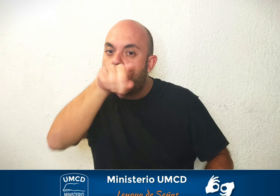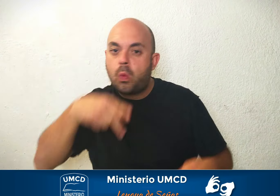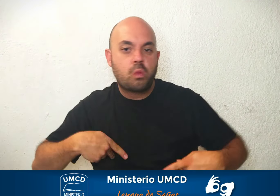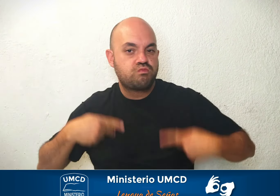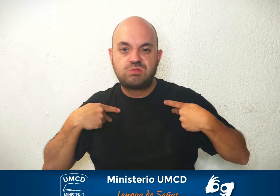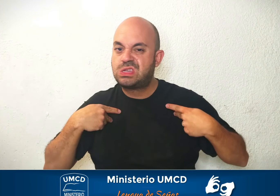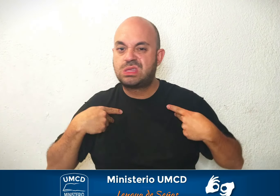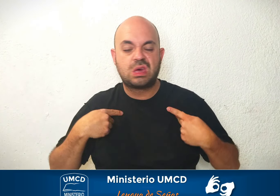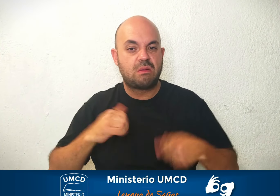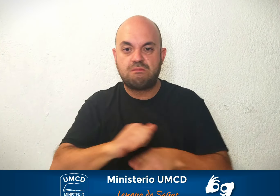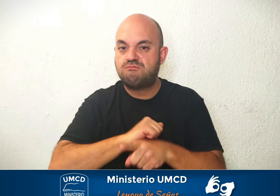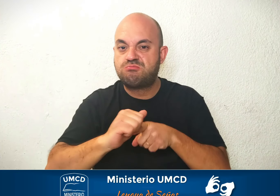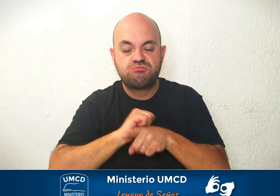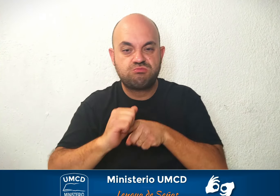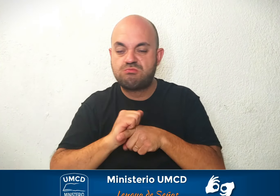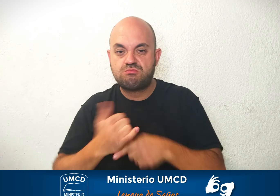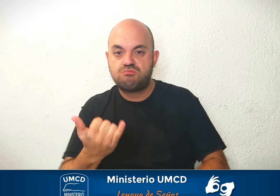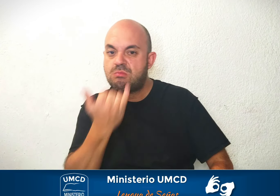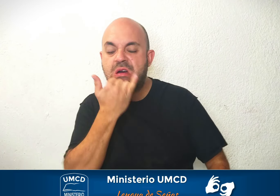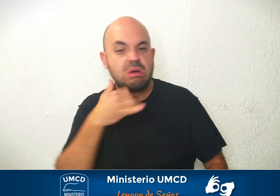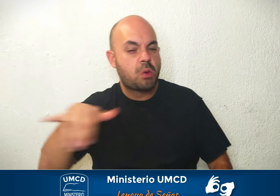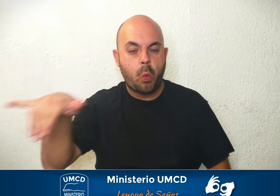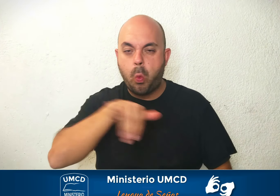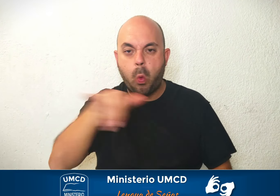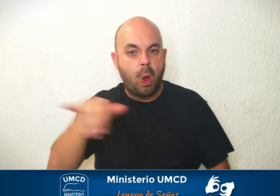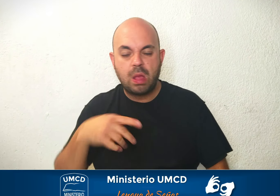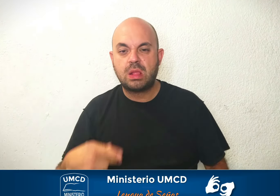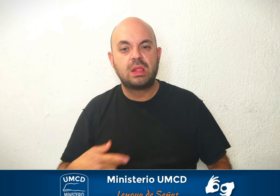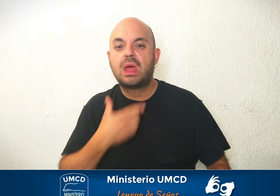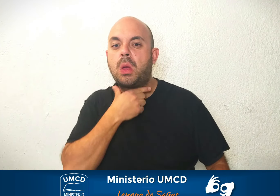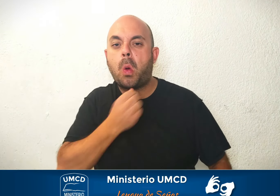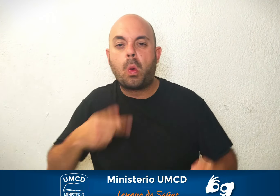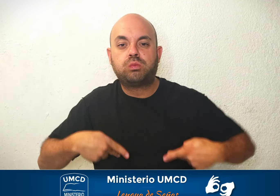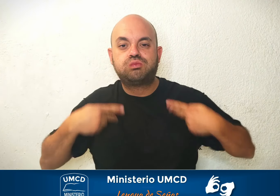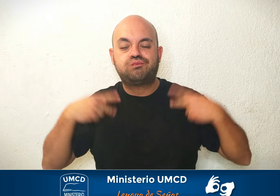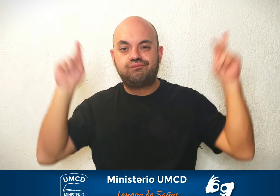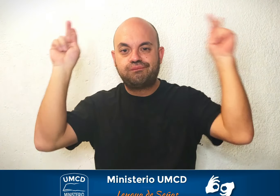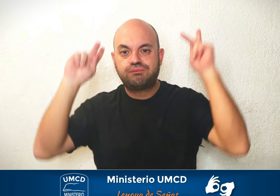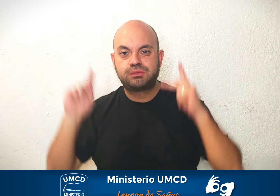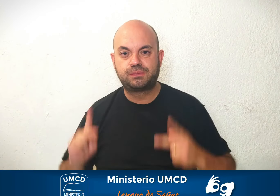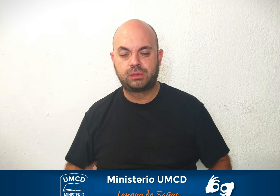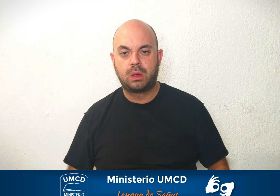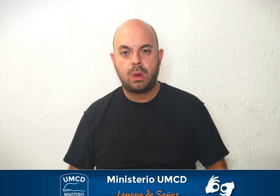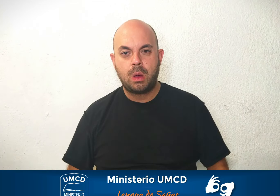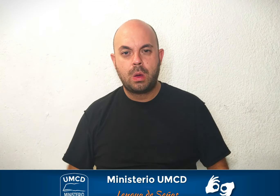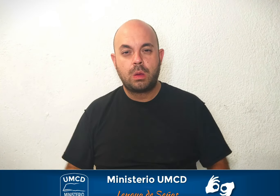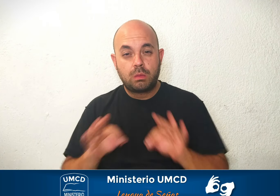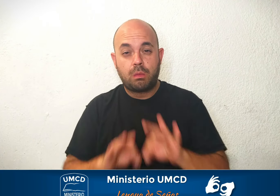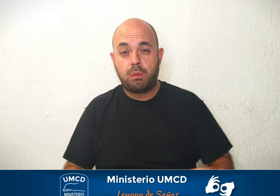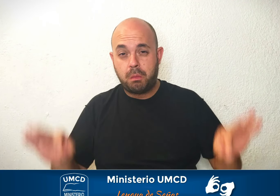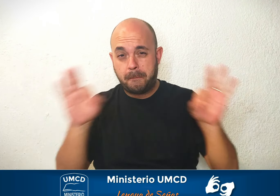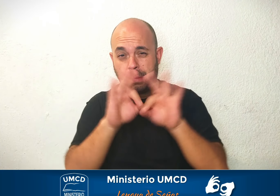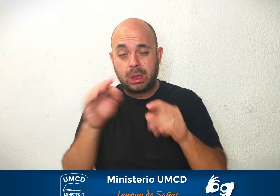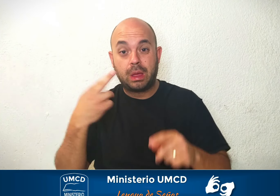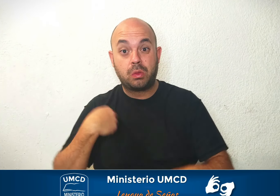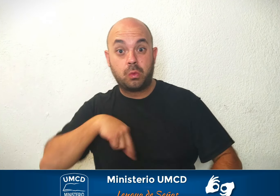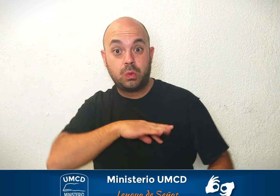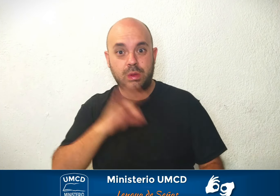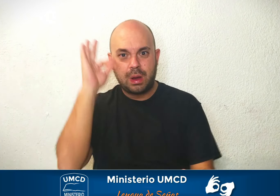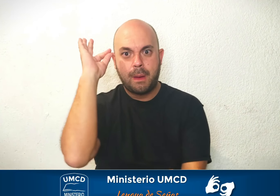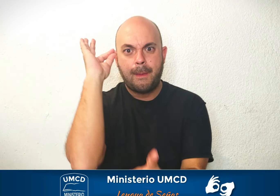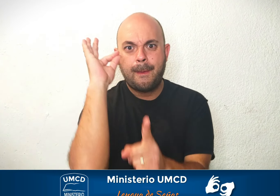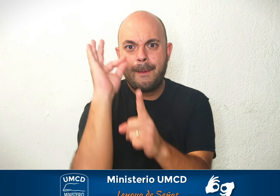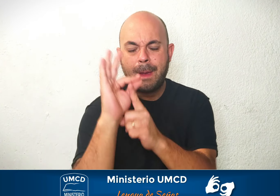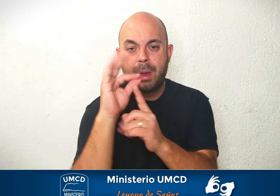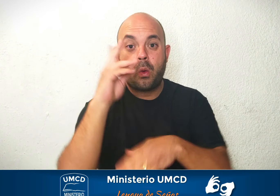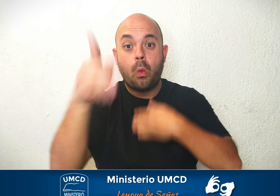están considerados santos por la fe en Cristo. Es nuestra fe la que nos pone a nosotros en una nueva